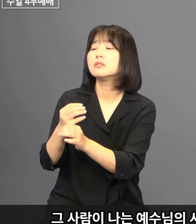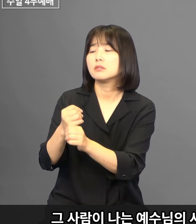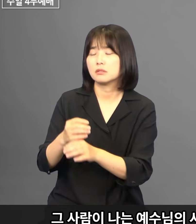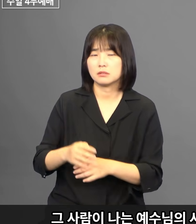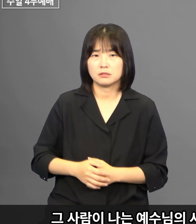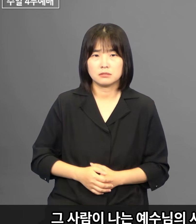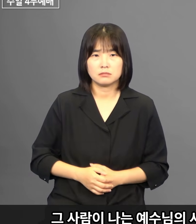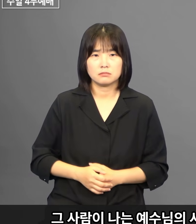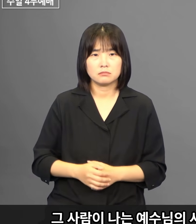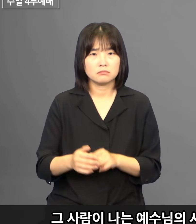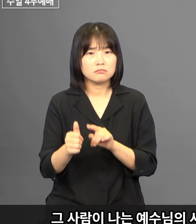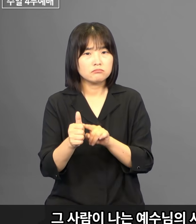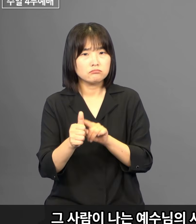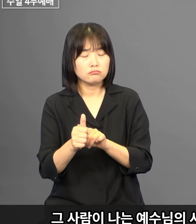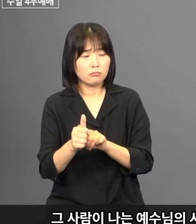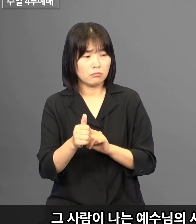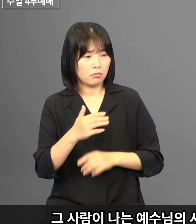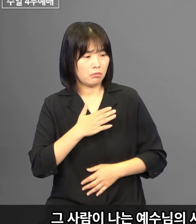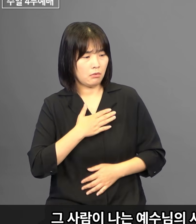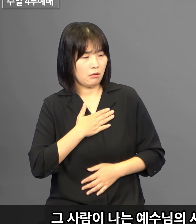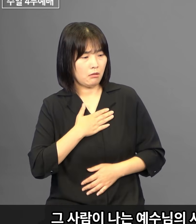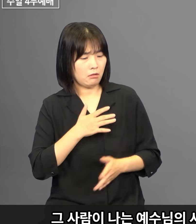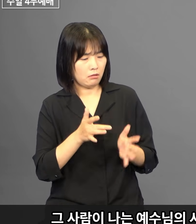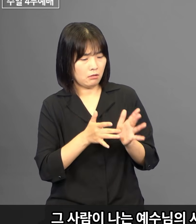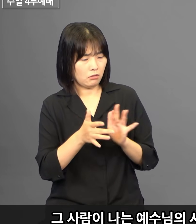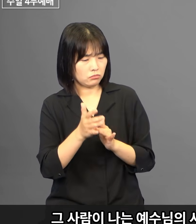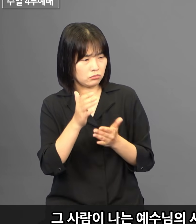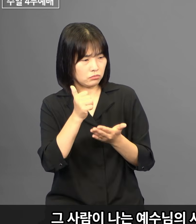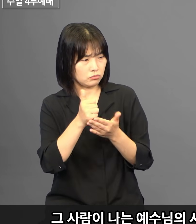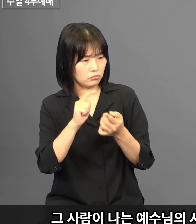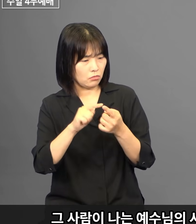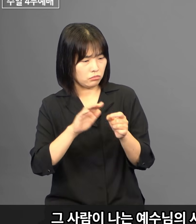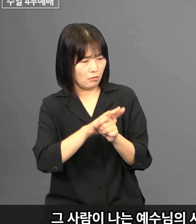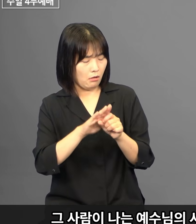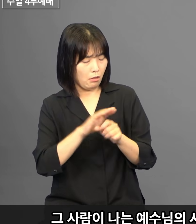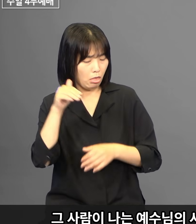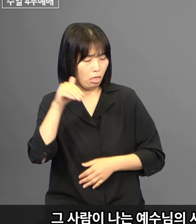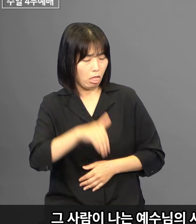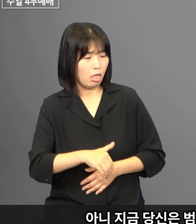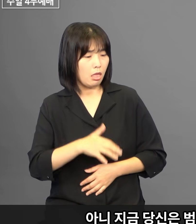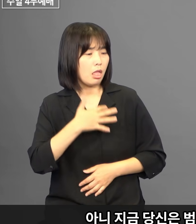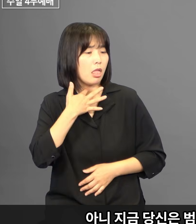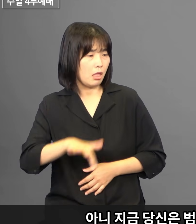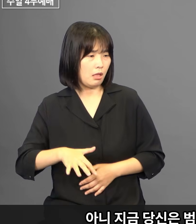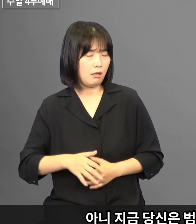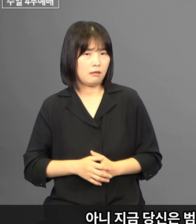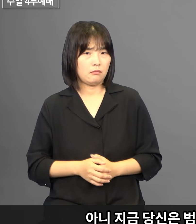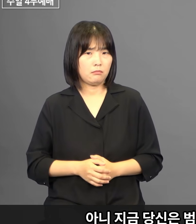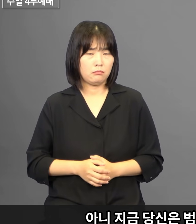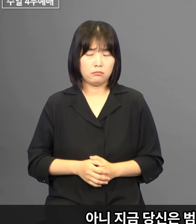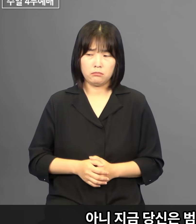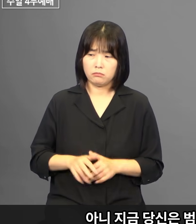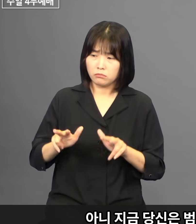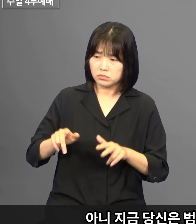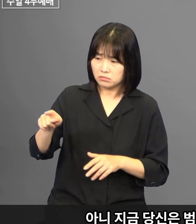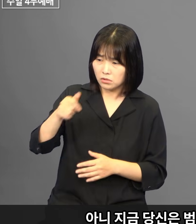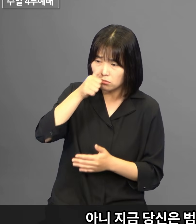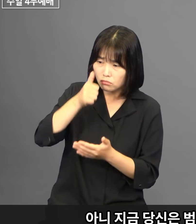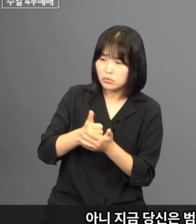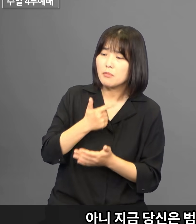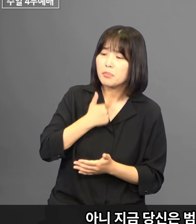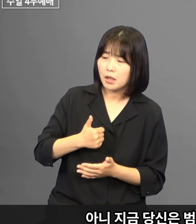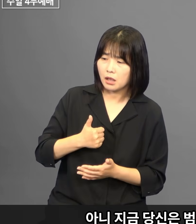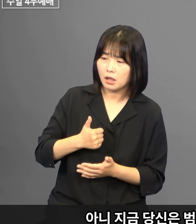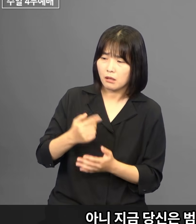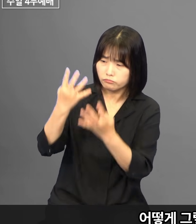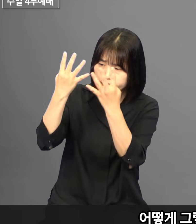그 사람이 나는 예수님의 사랑이 식어진 적이 없었다는 거예요. 아니 지금 당신은 범죄자고 감옥에